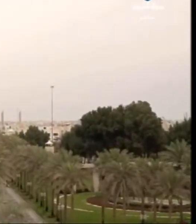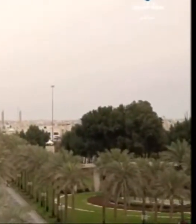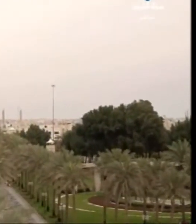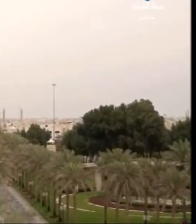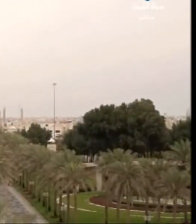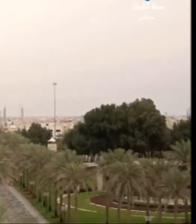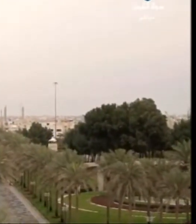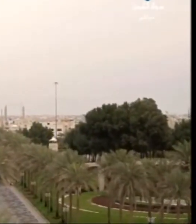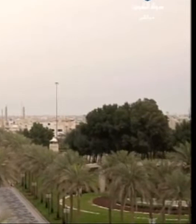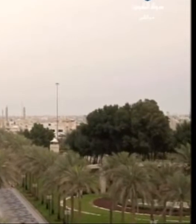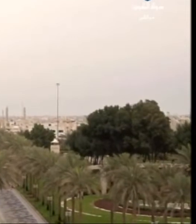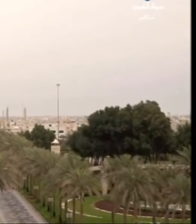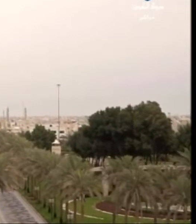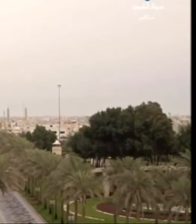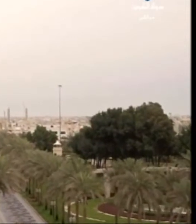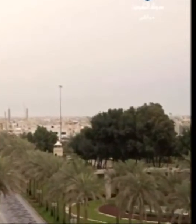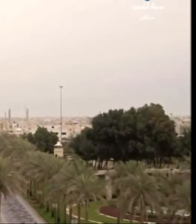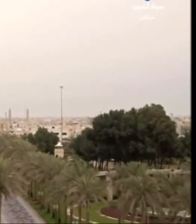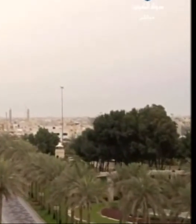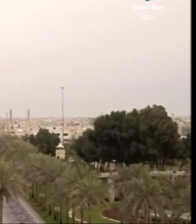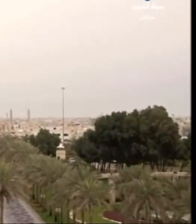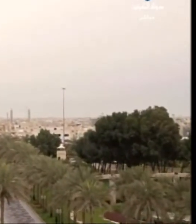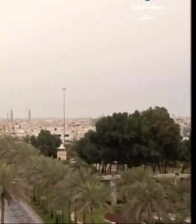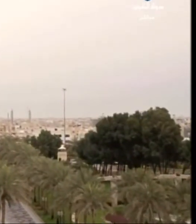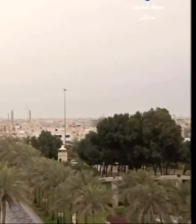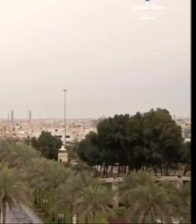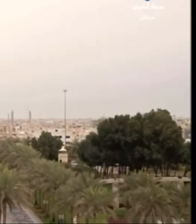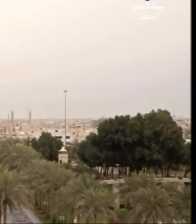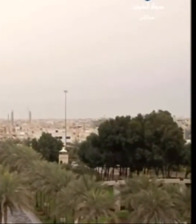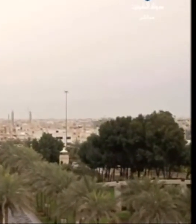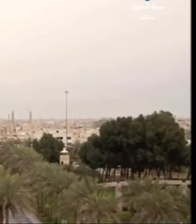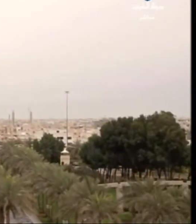كلام له الحفاظ حصن ممنع